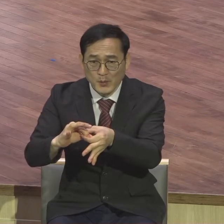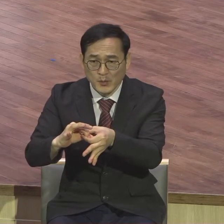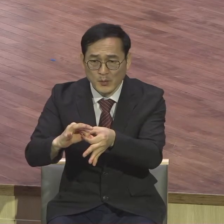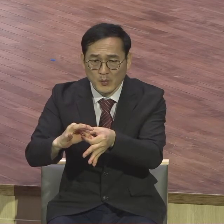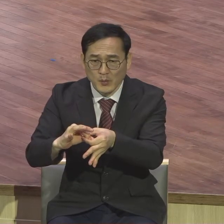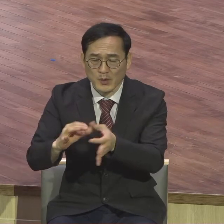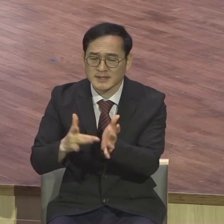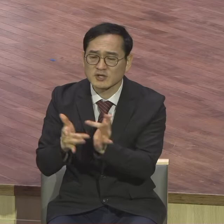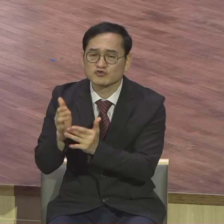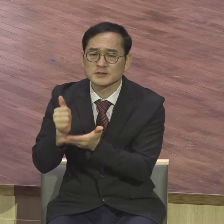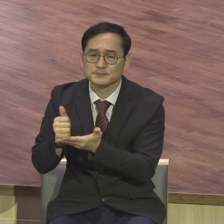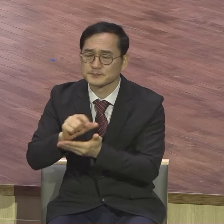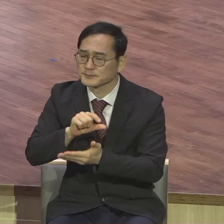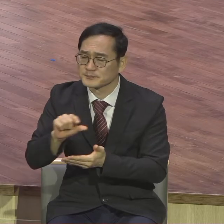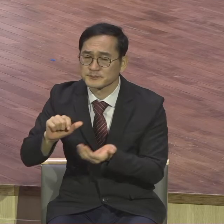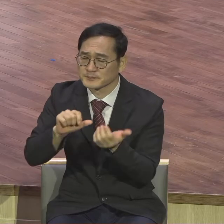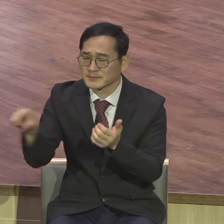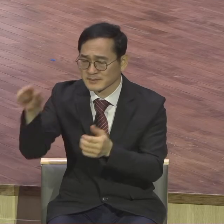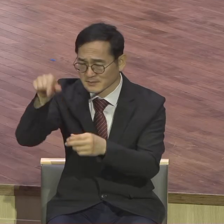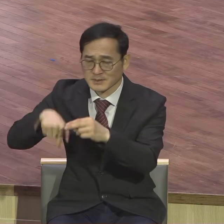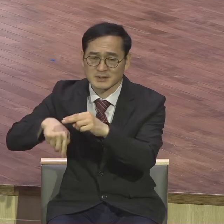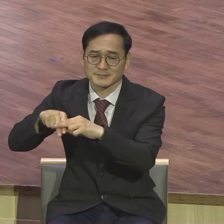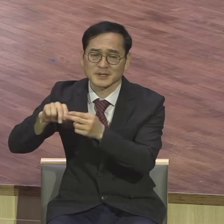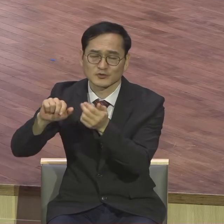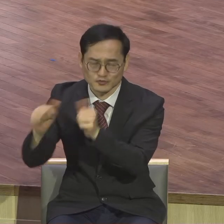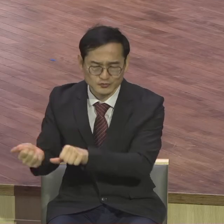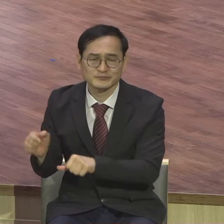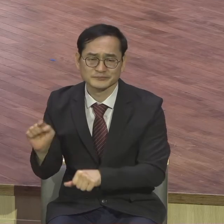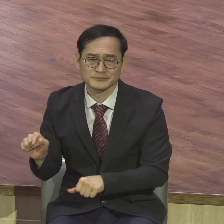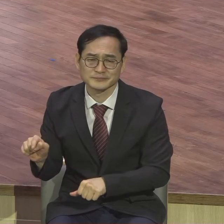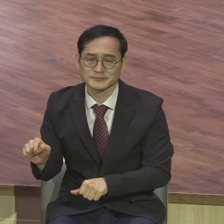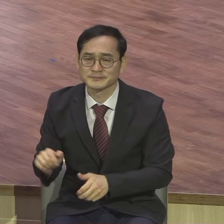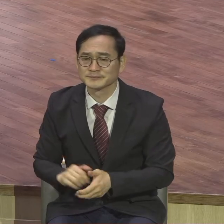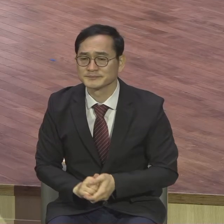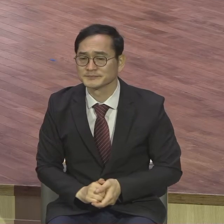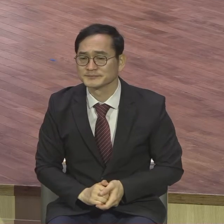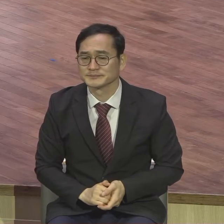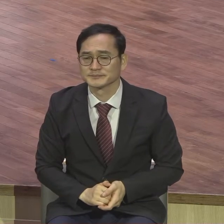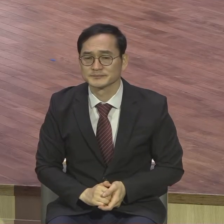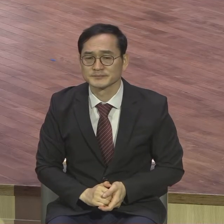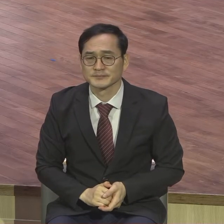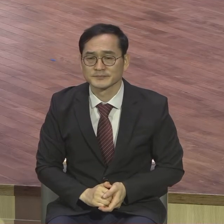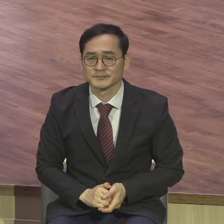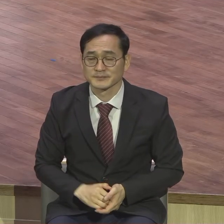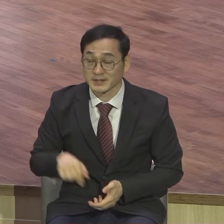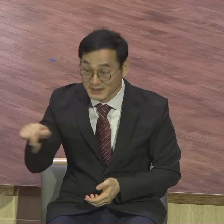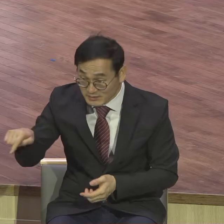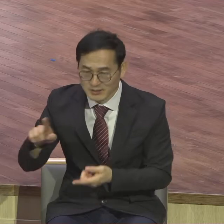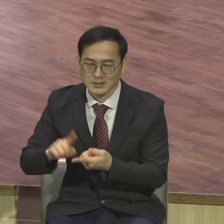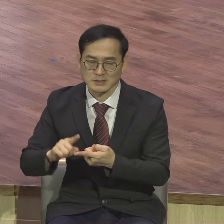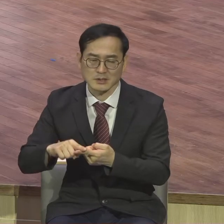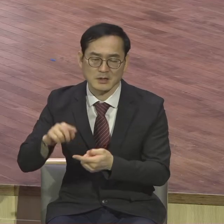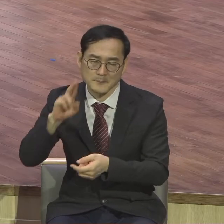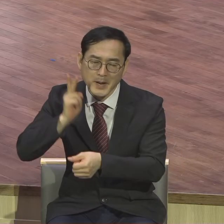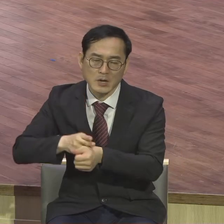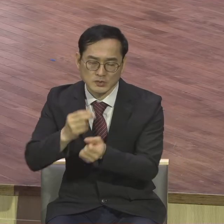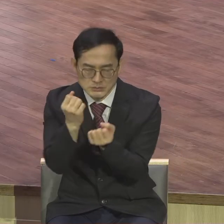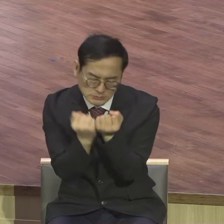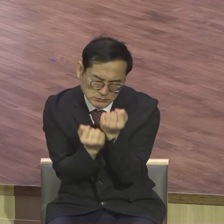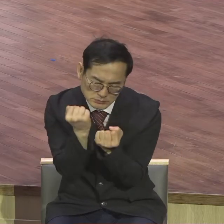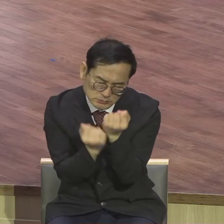주셨다. 만남의 축복. 이 구원의 진술을 설명하면서 사도